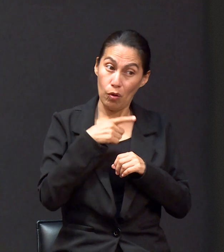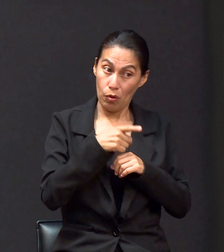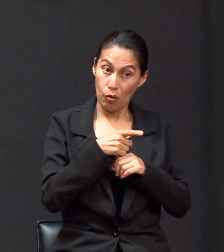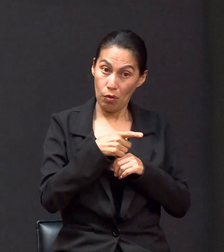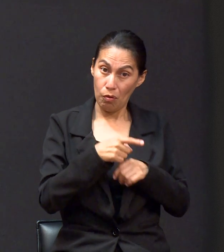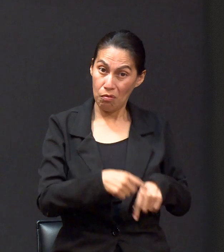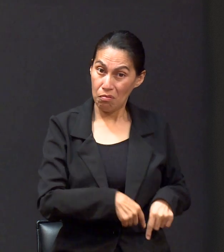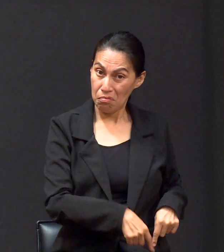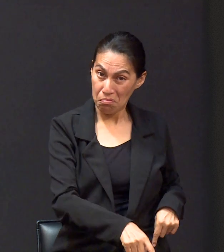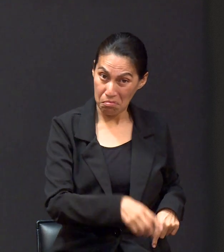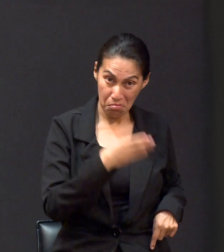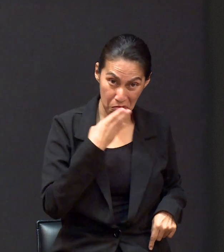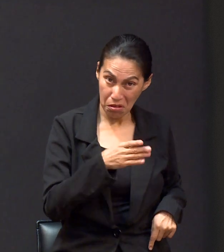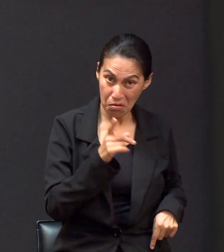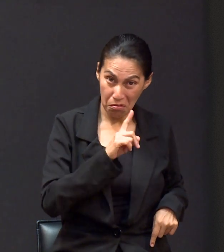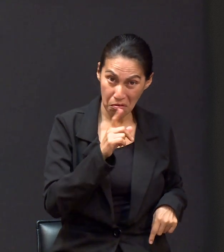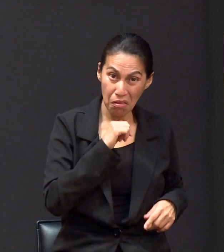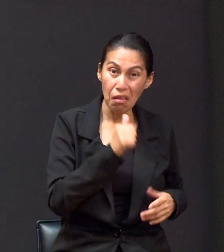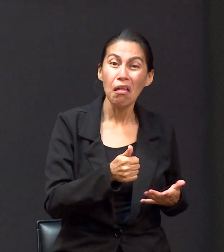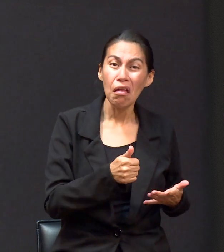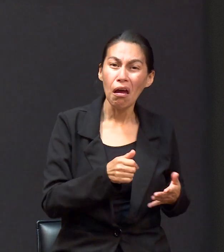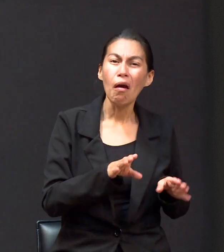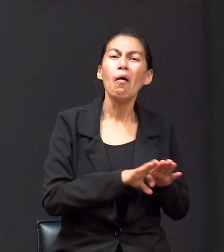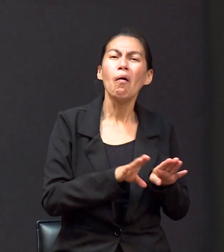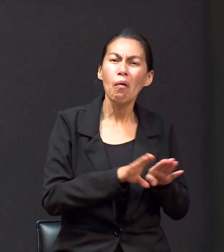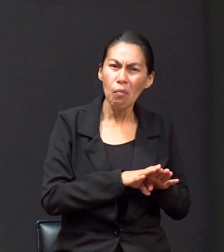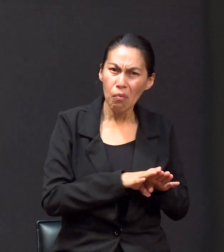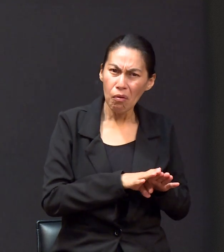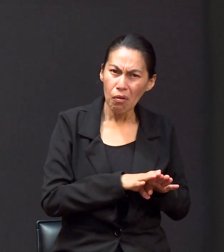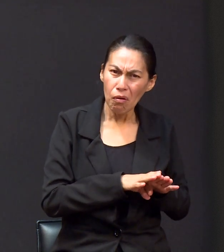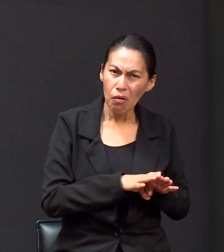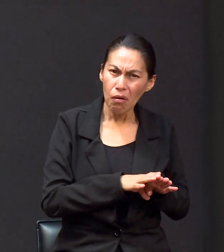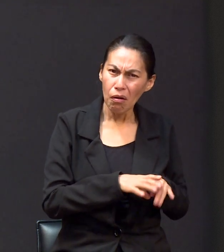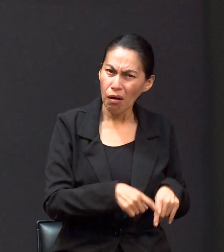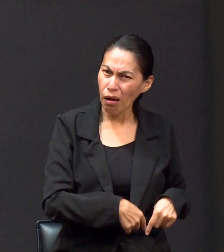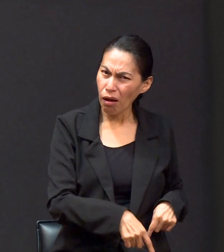Y me dijeron, si no tienes la pierna bien, ¿cómo vas a ir a trabajar?